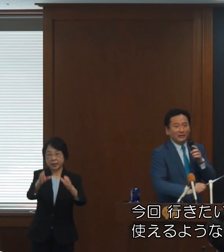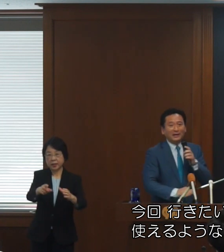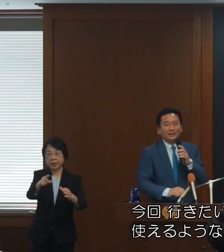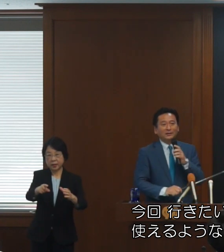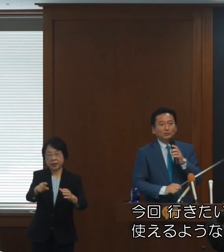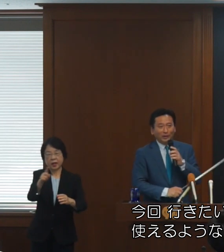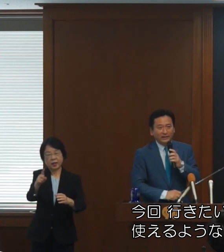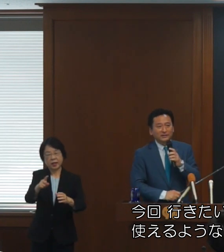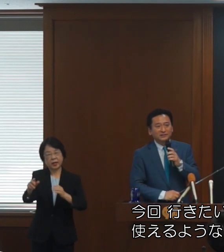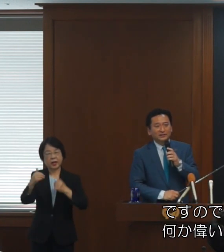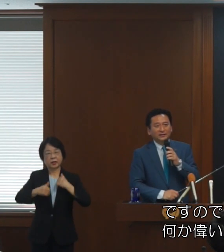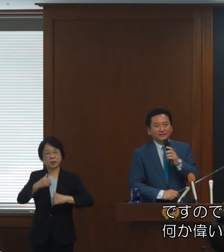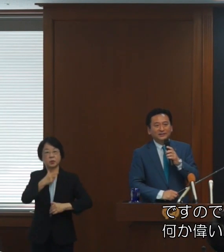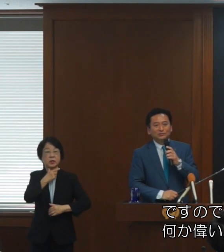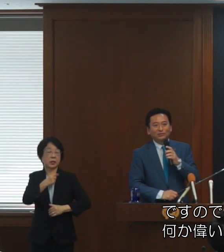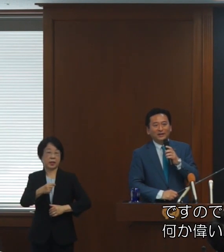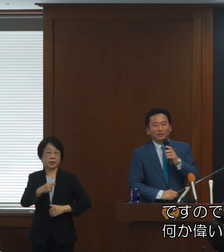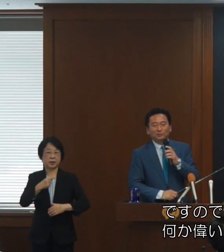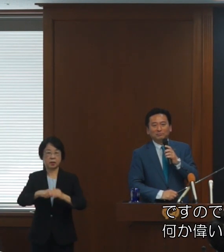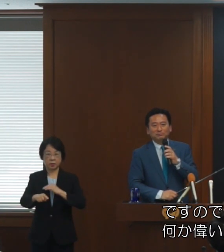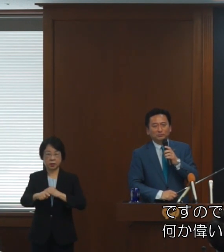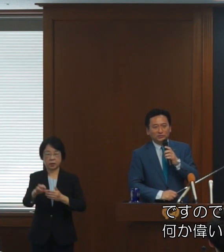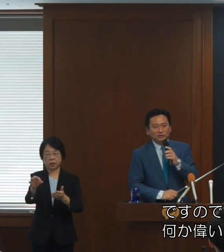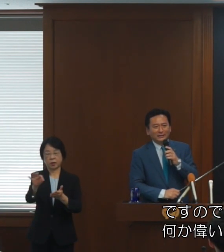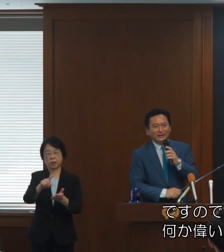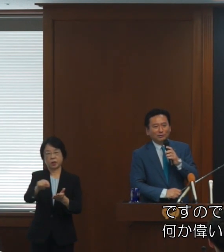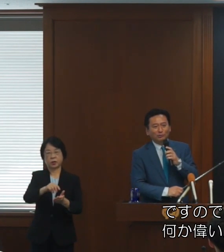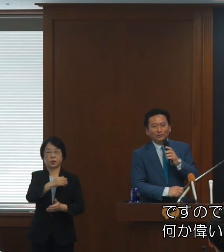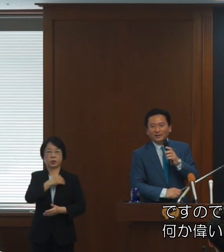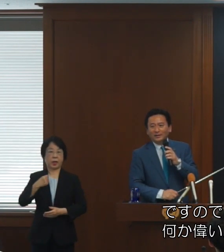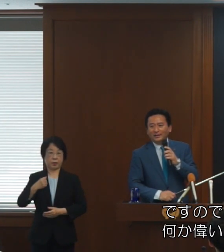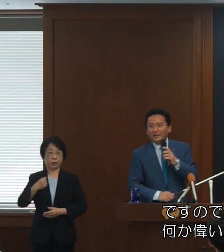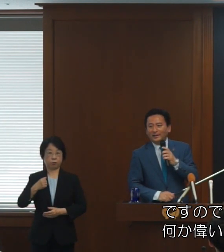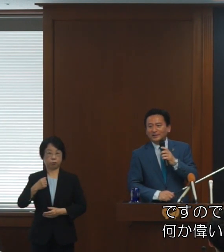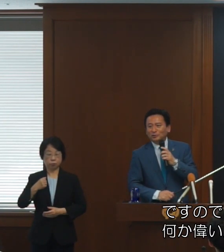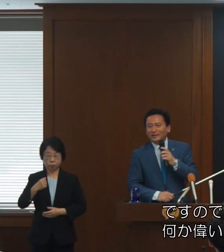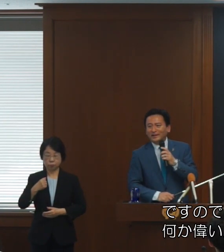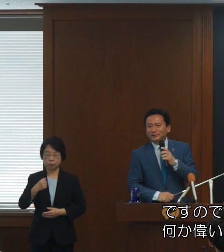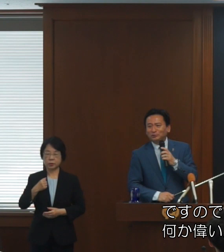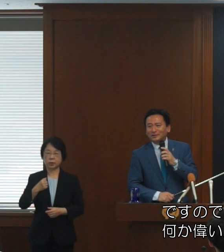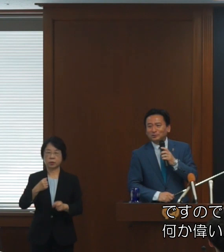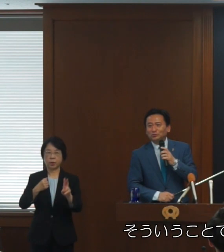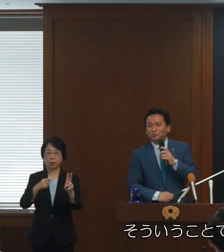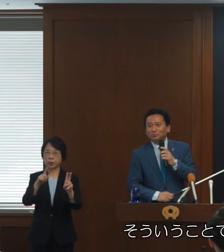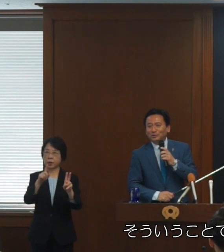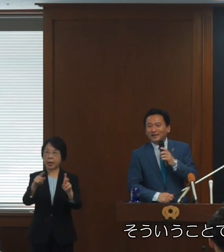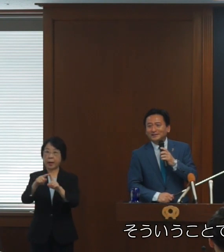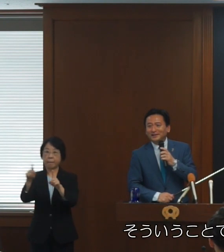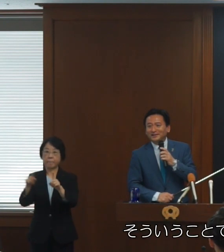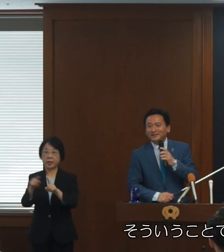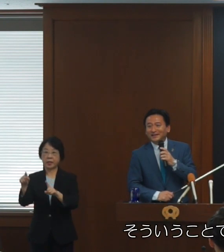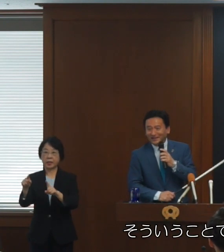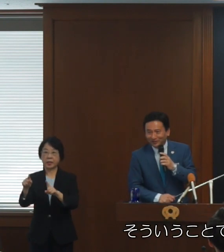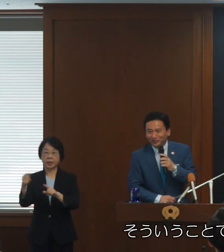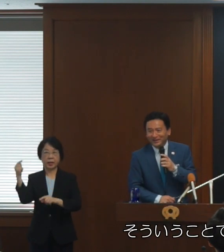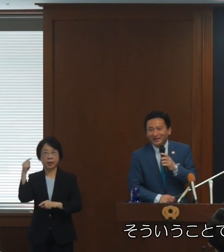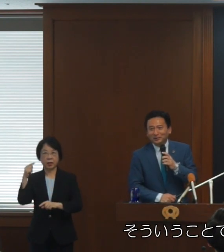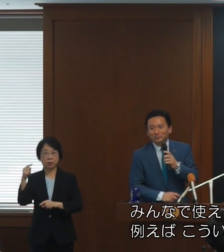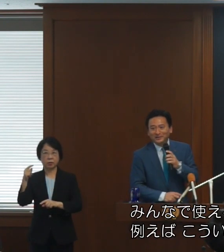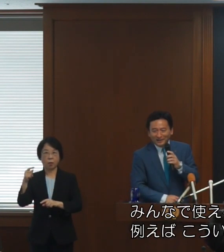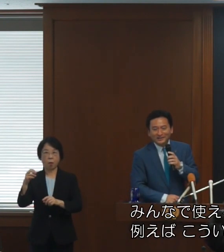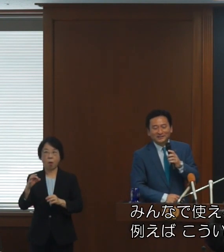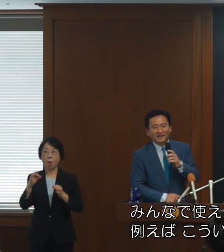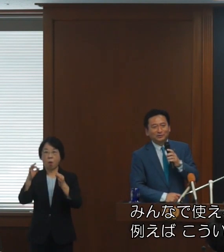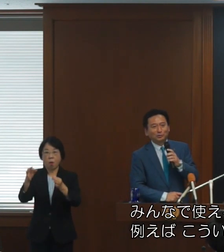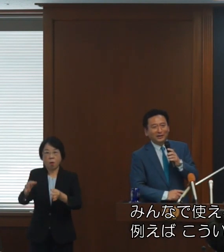使えるようなフロアなんですですのでVIPっていうかなんかこう偉い人だけがいるとかそういうことで勘違いされないように